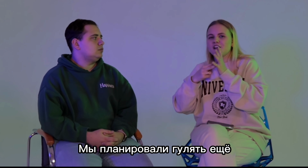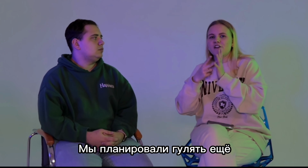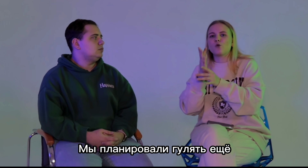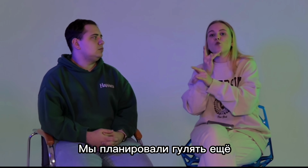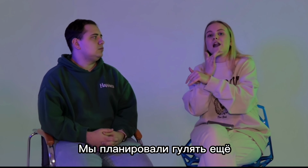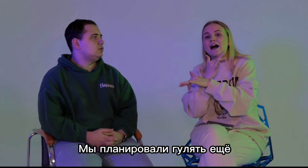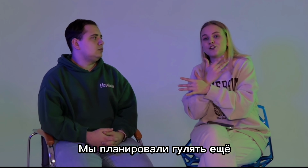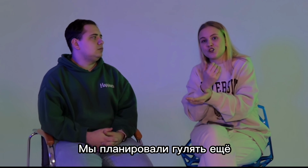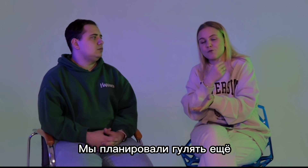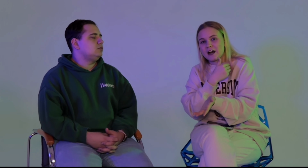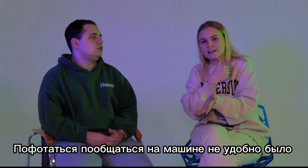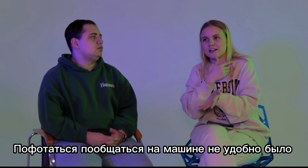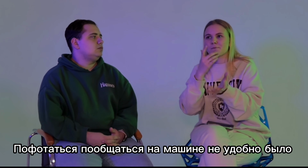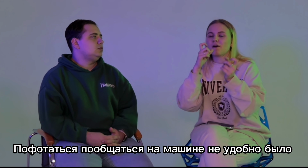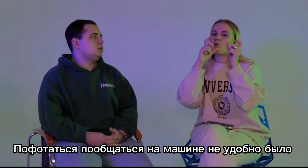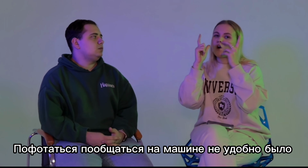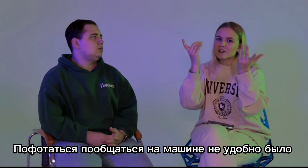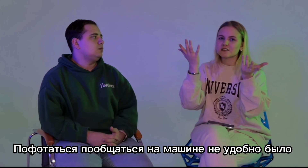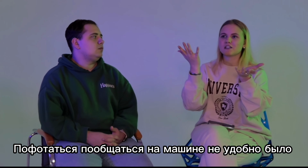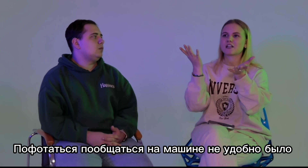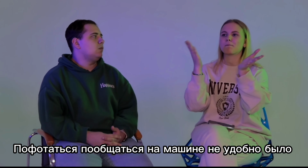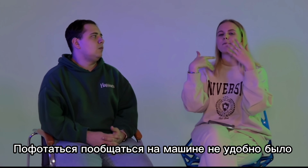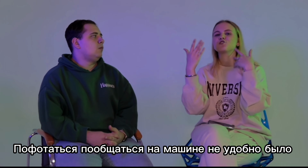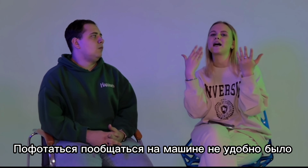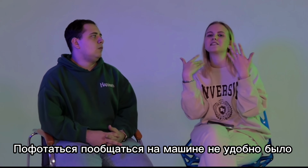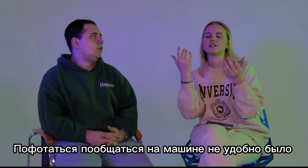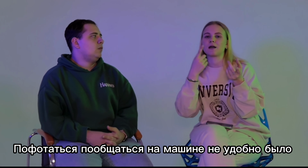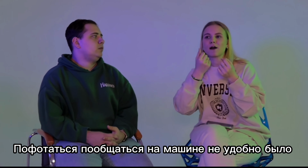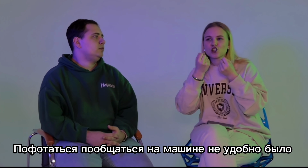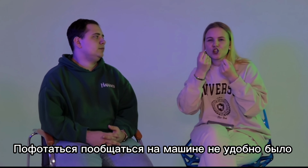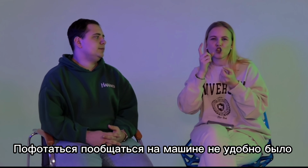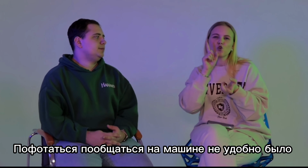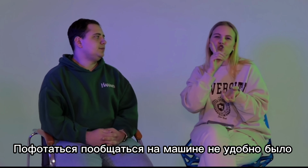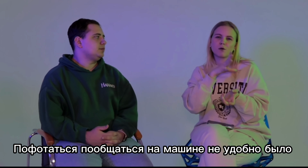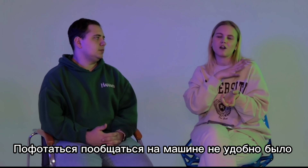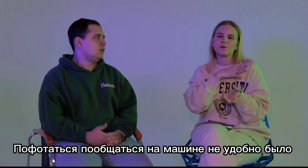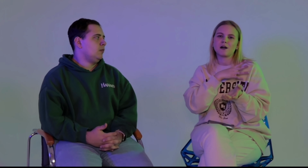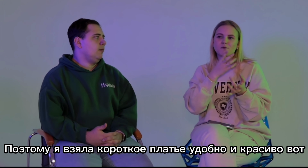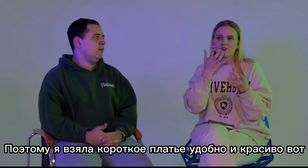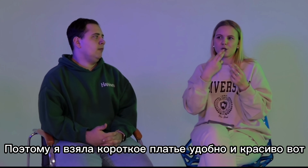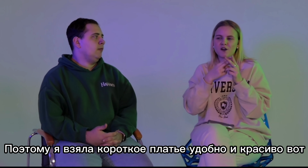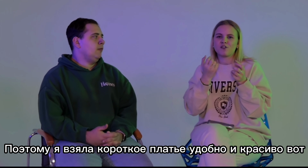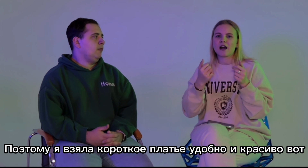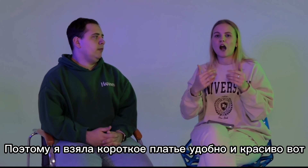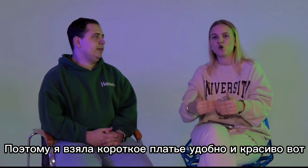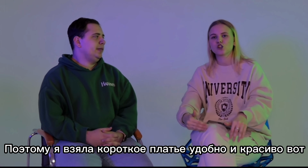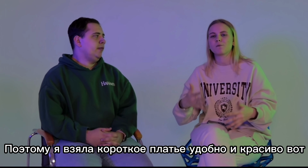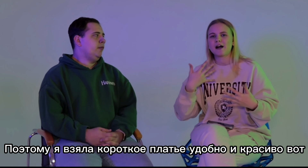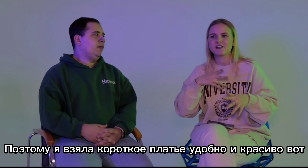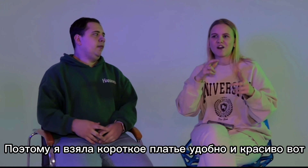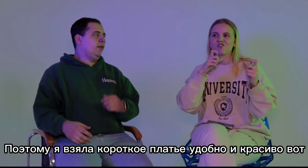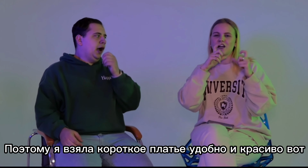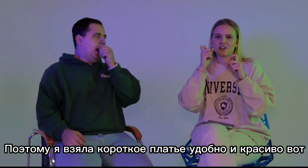планировали гулять, еще мы хотели, пофоткаться, там пообщаться, там машина еще неудобная была. Она взяла Оскар, платье для по